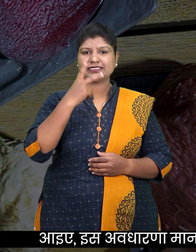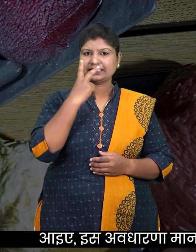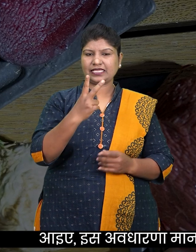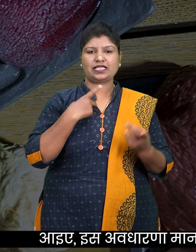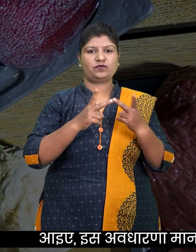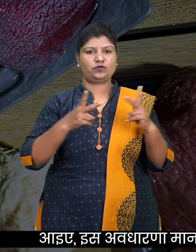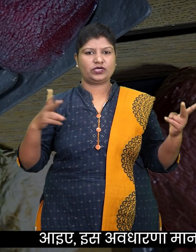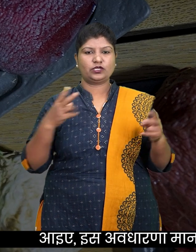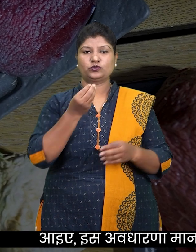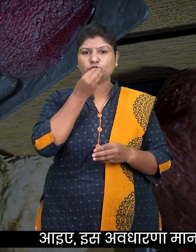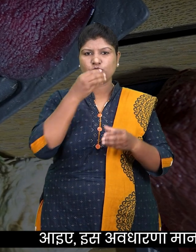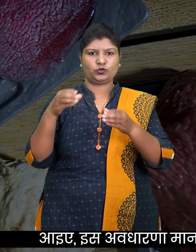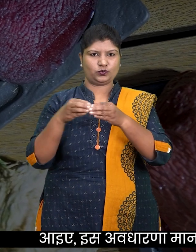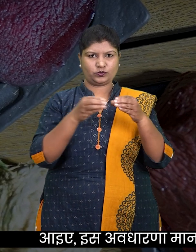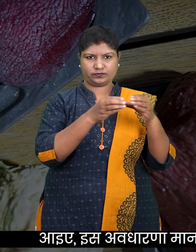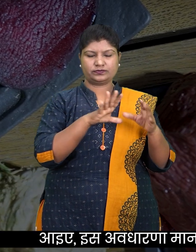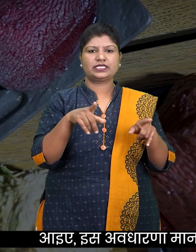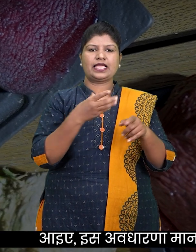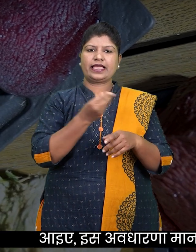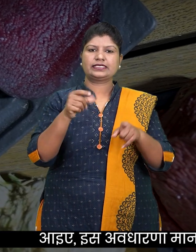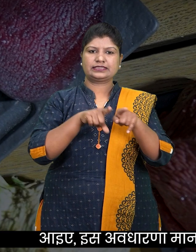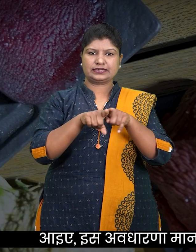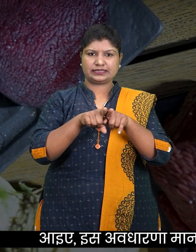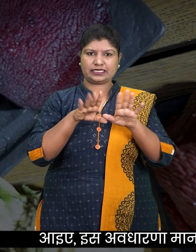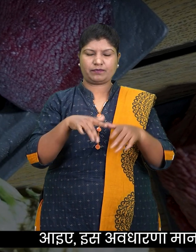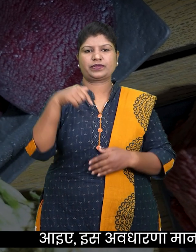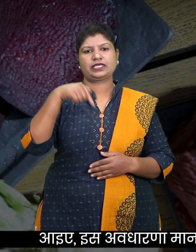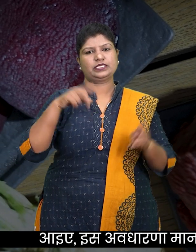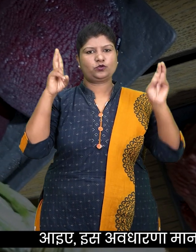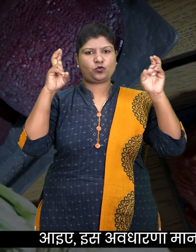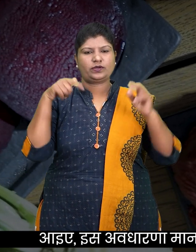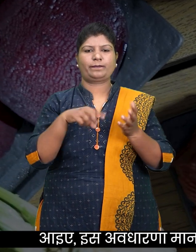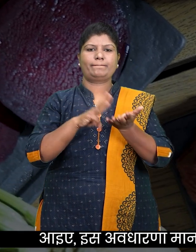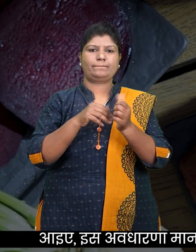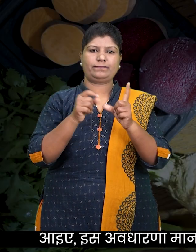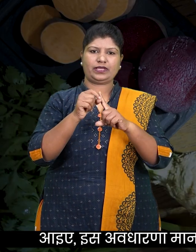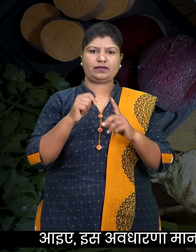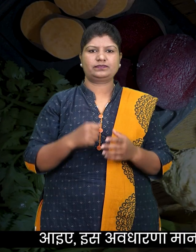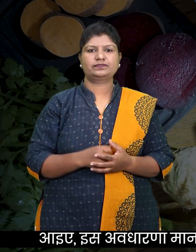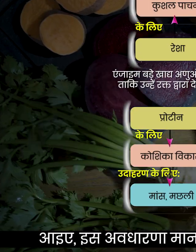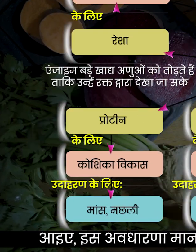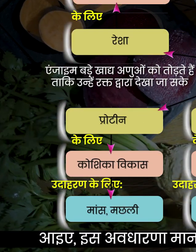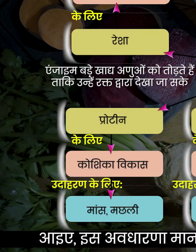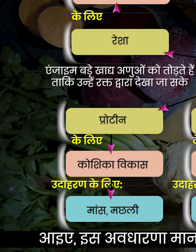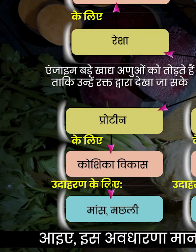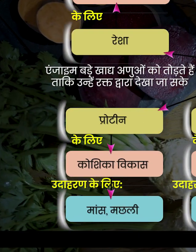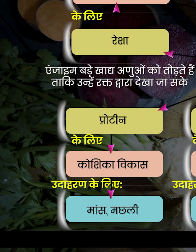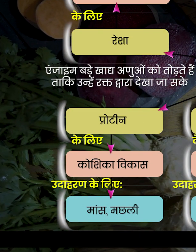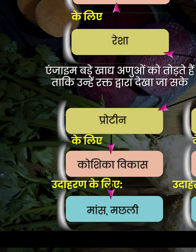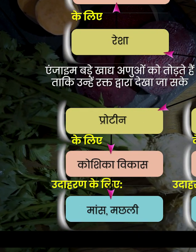आइए इस अवधारणा मानचित्र में विभिन्न खाद्य समूहों और उनके उदाहरण को देखें।